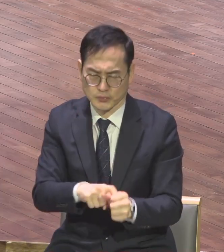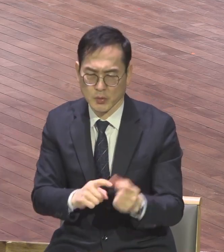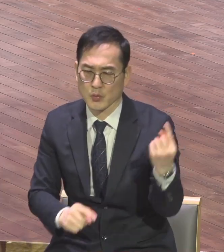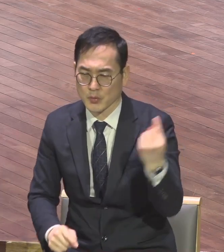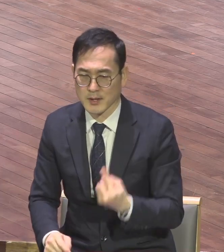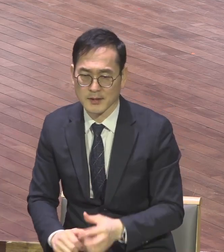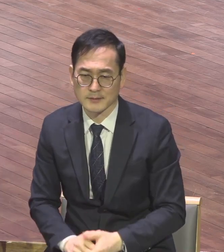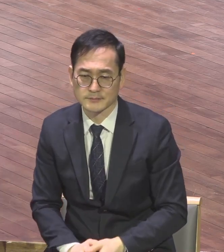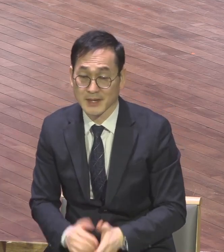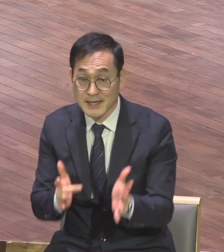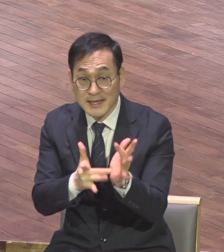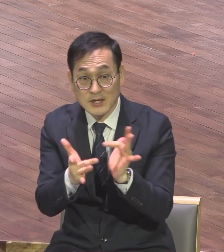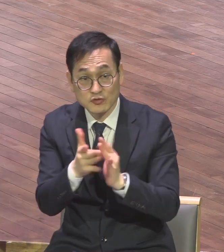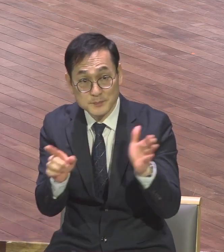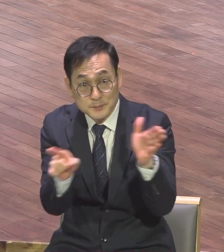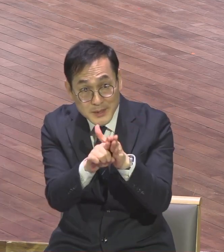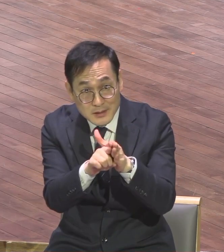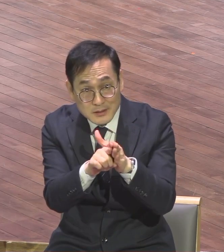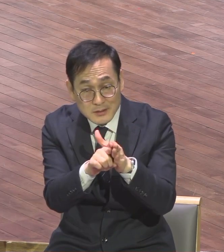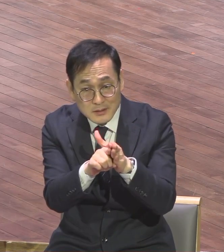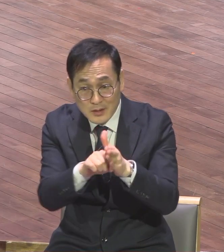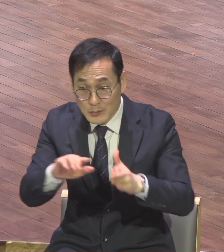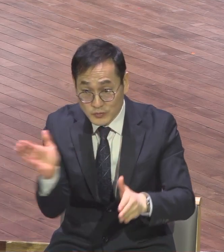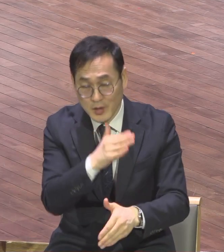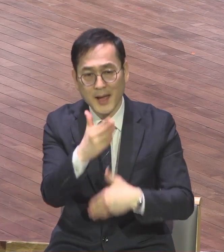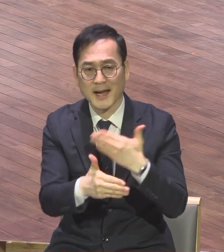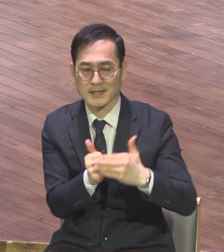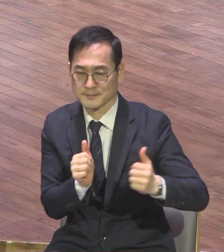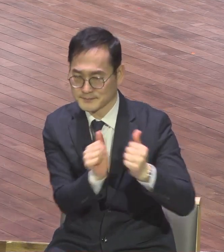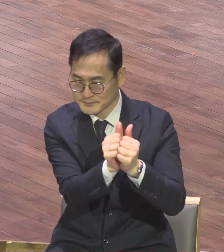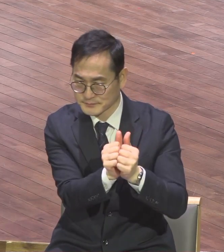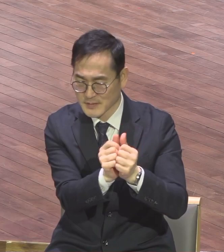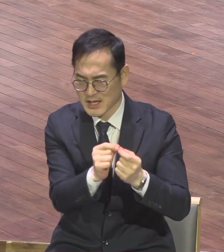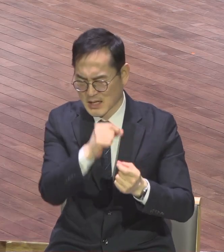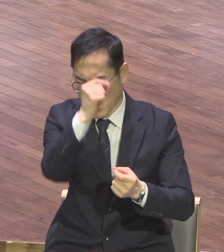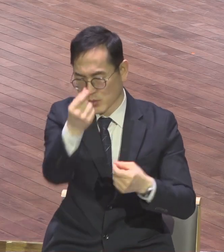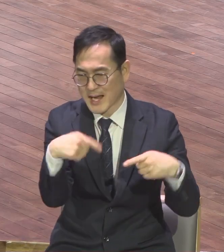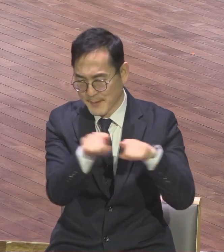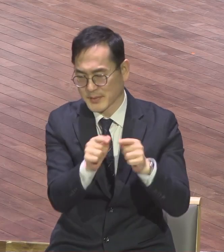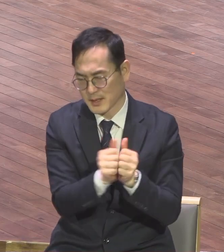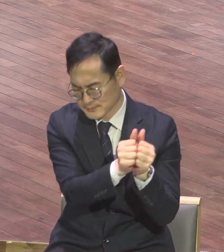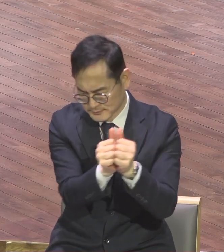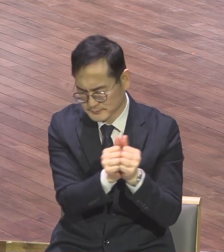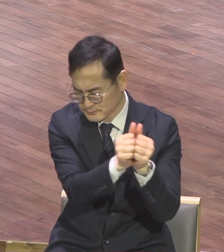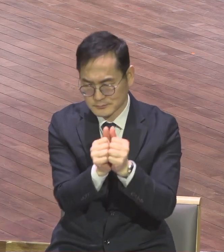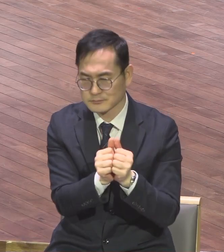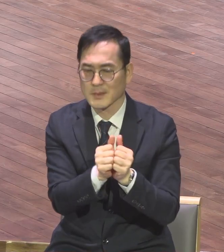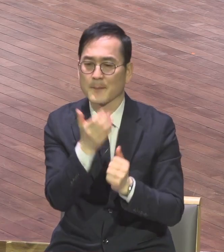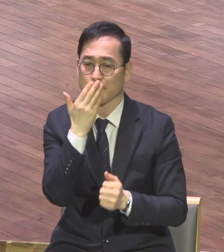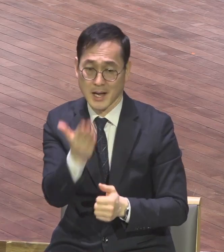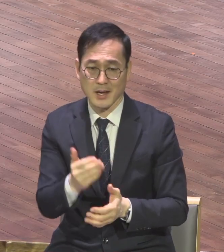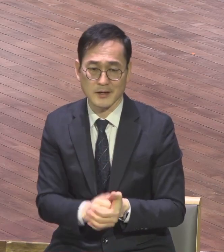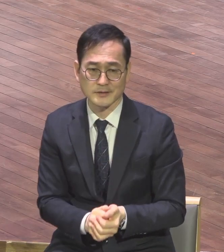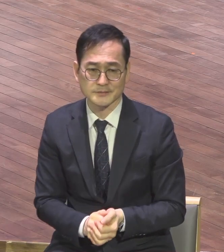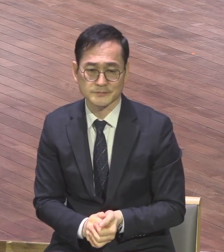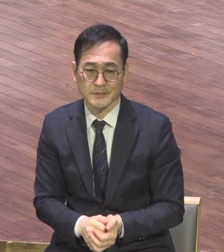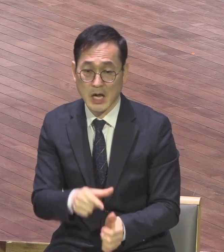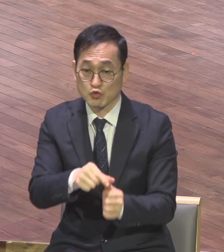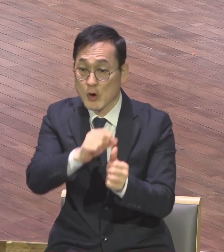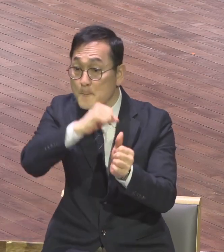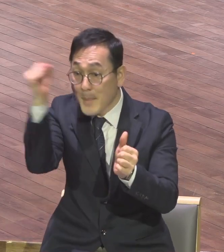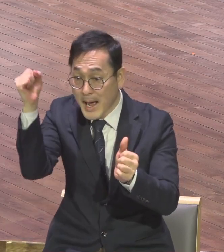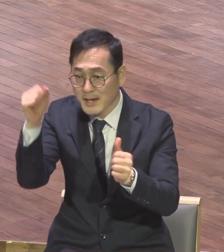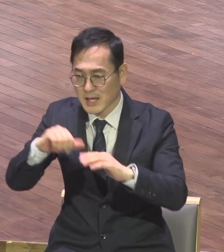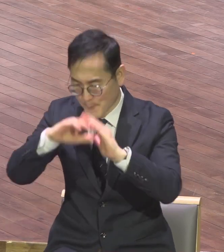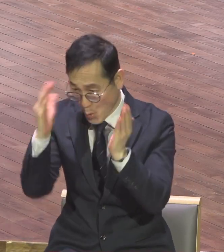예수를 그리스도로 믿는 순간 하나님과 함께하게 됩니다. 영원히 함께하게 되는 축복이 시작됩니다. 구원과 함께 모든 것이